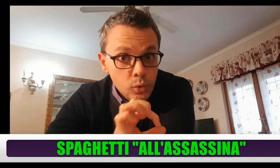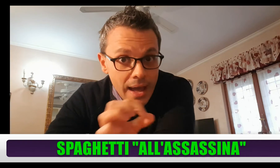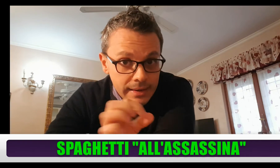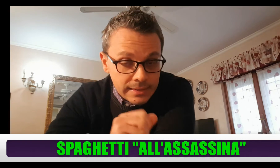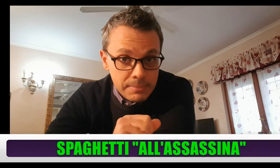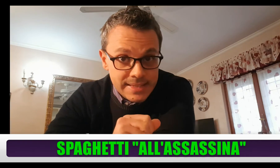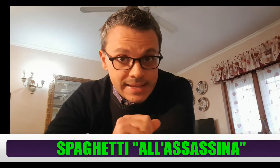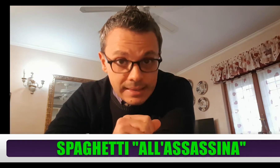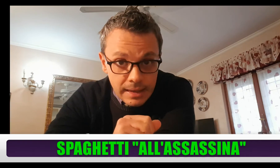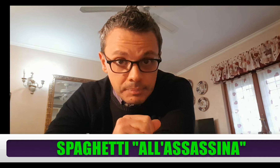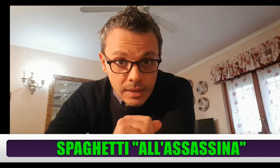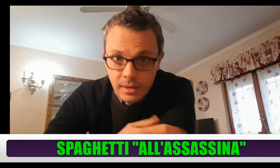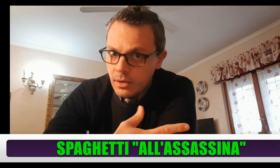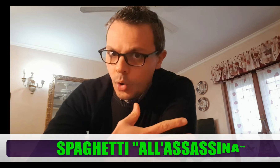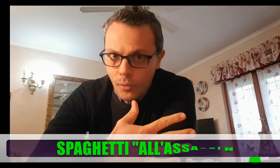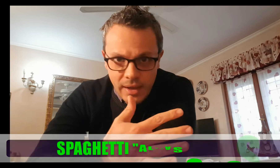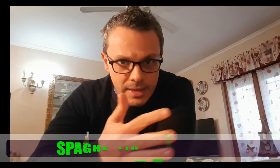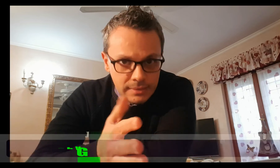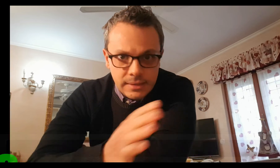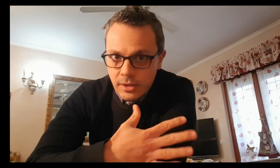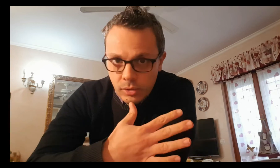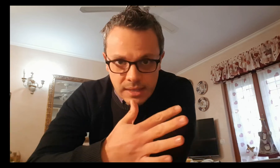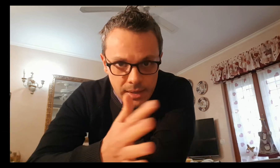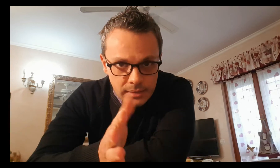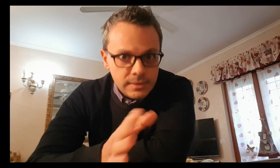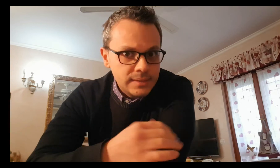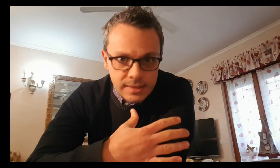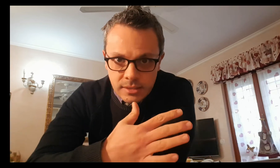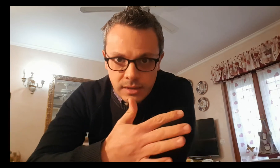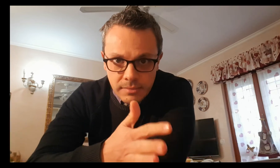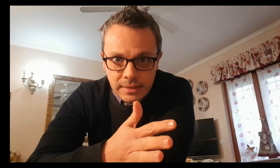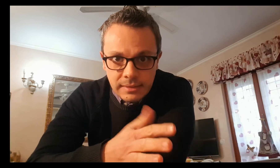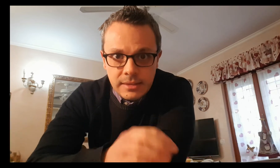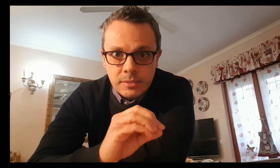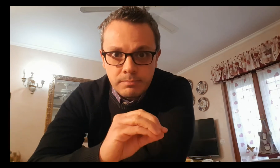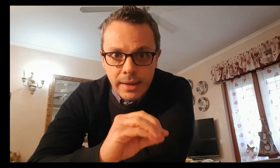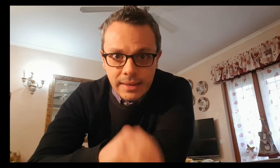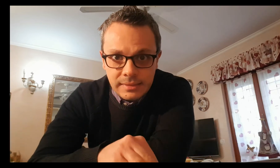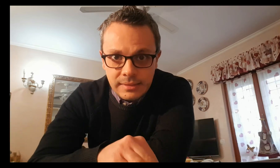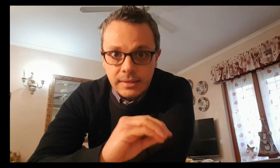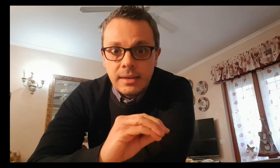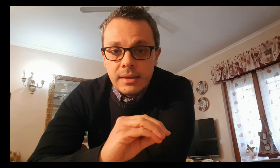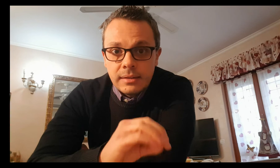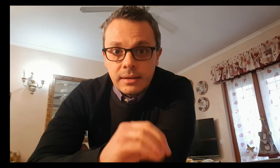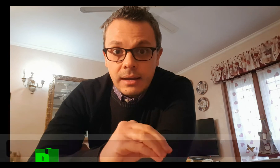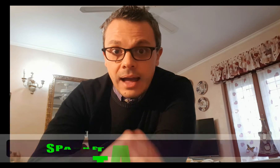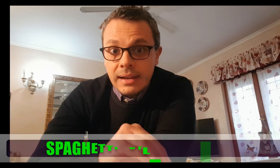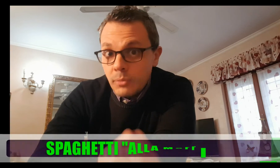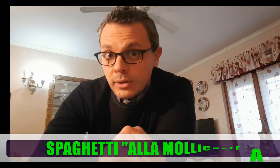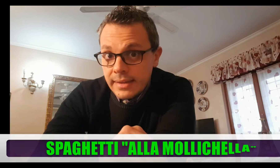lucana della Basilicata. Ovviamente, rigorosamente, tradizionalmente, gli spaghetti alla